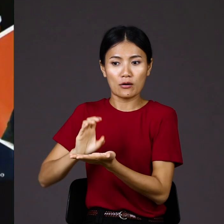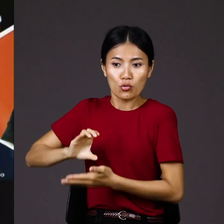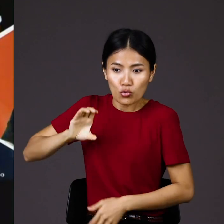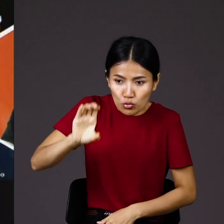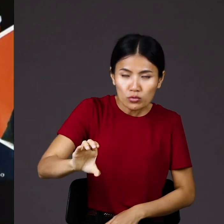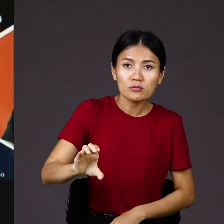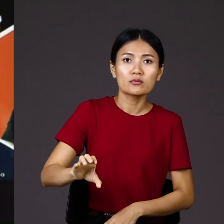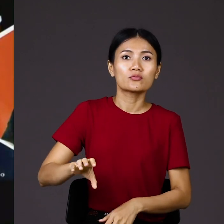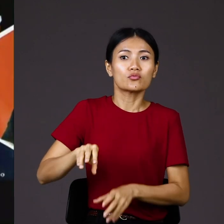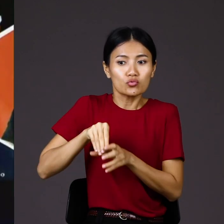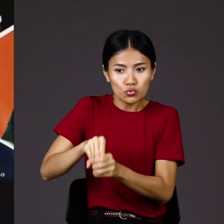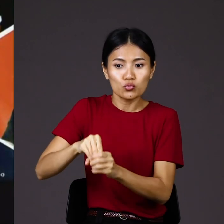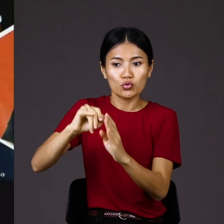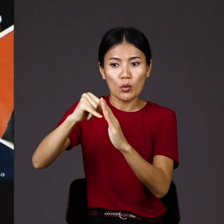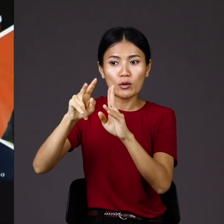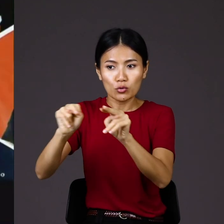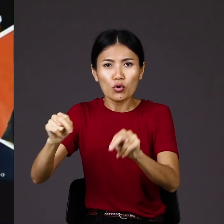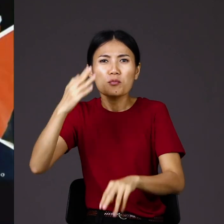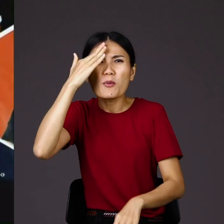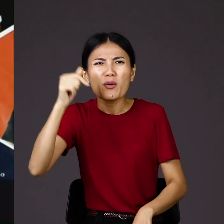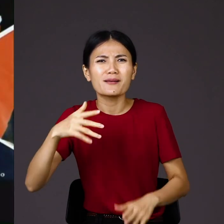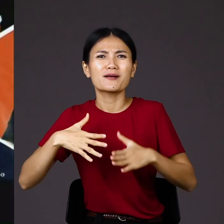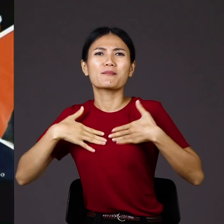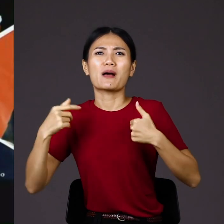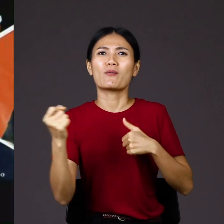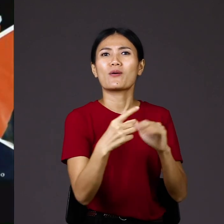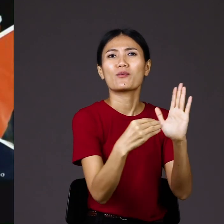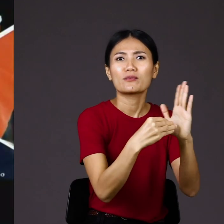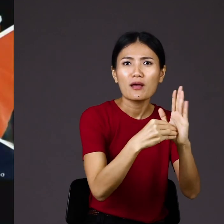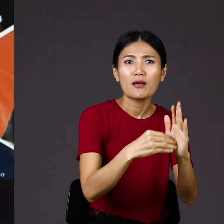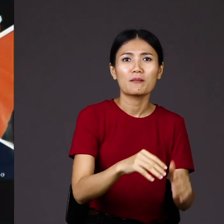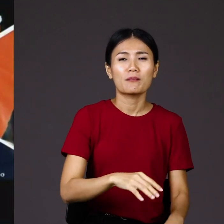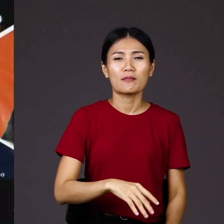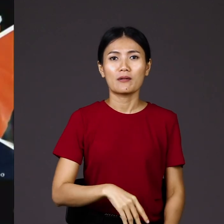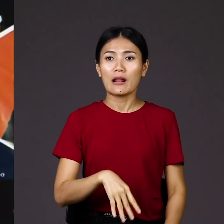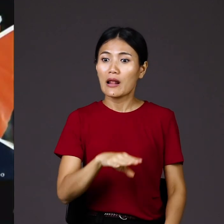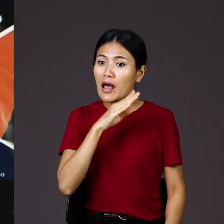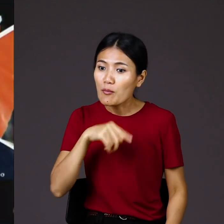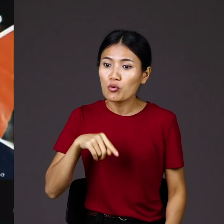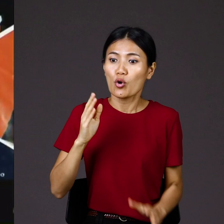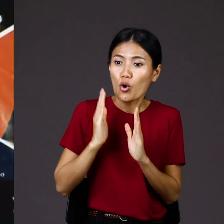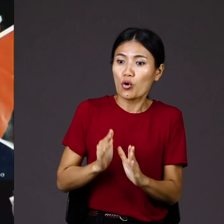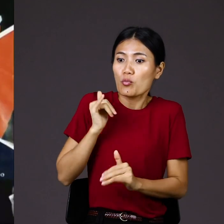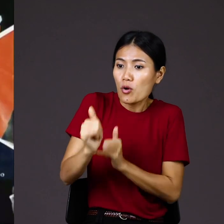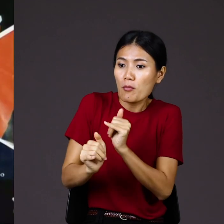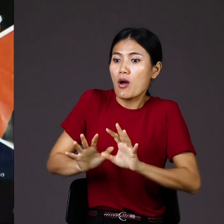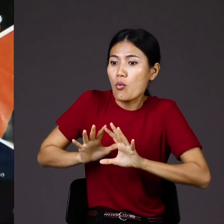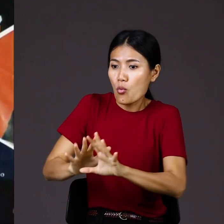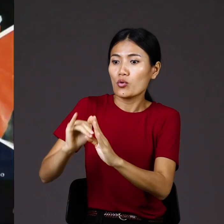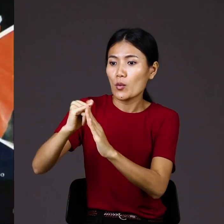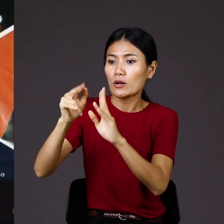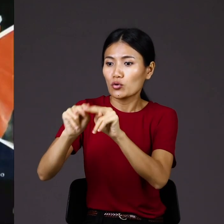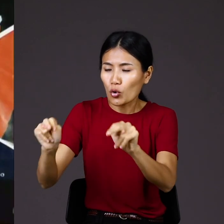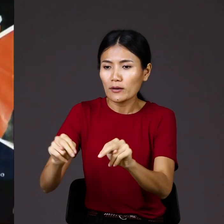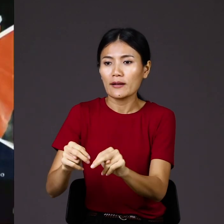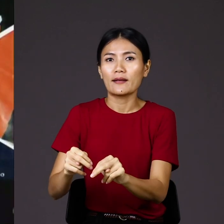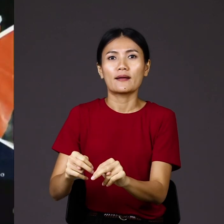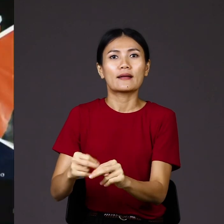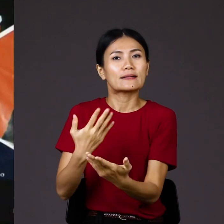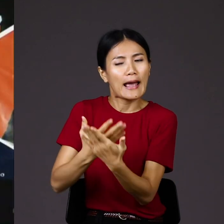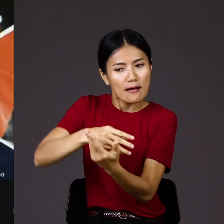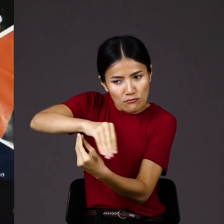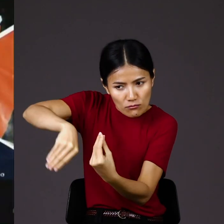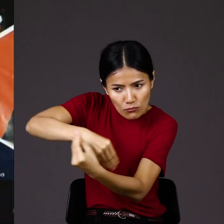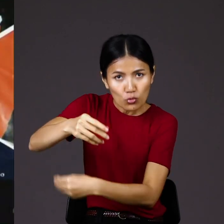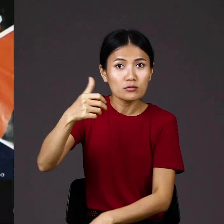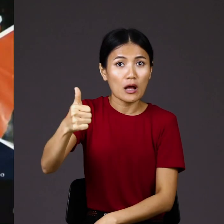ดเงินลงทุนที่นี่เพราะที่นี่มันน่าอยู่กว่ากรุงเทพเมื่อมีการลงทุนเมื่อมีเม็ดเงินคนก็จะมีงาน